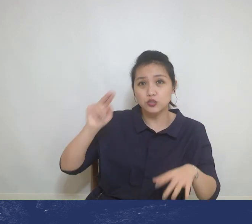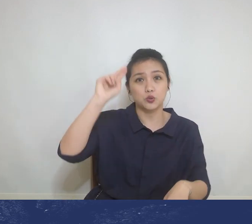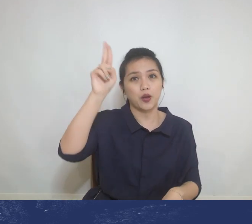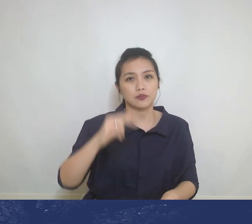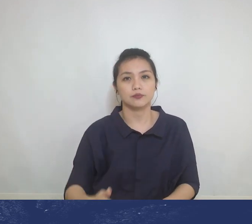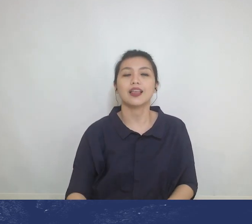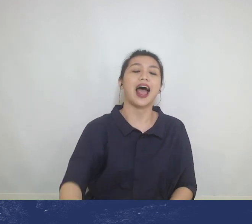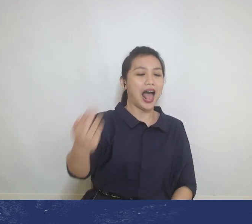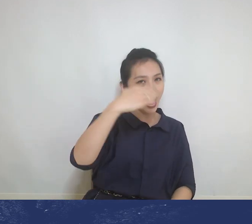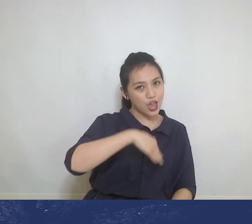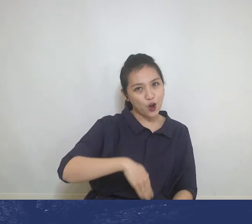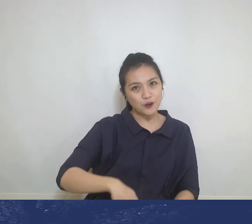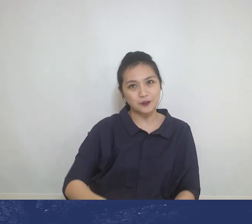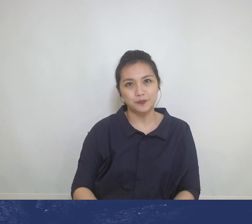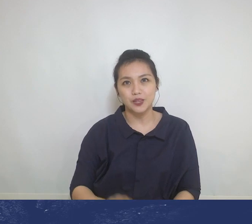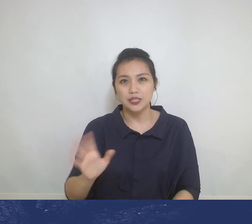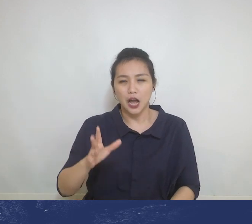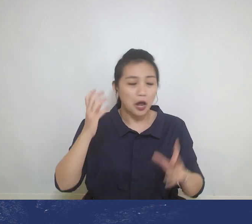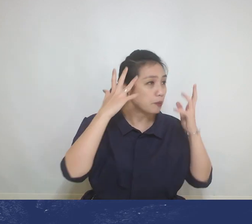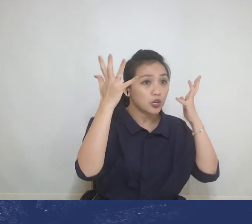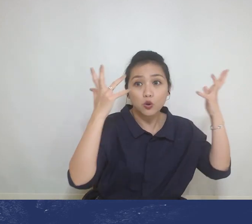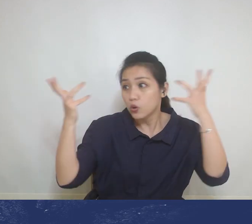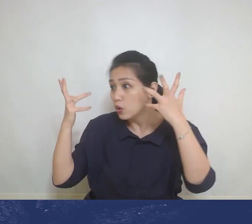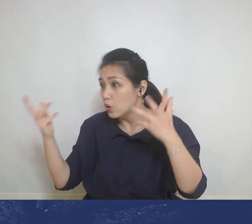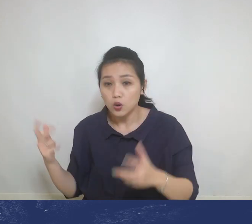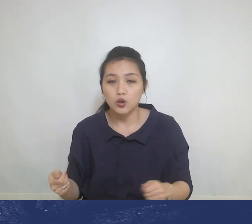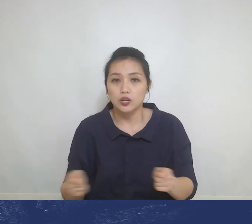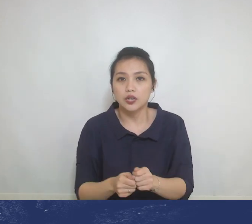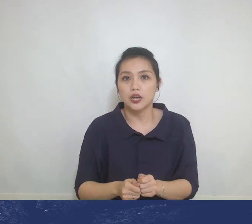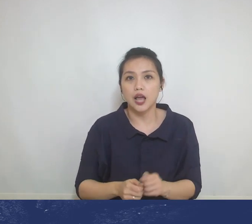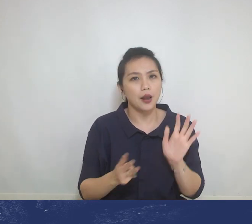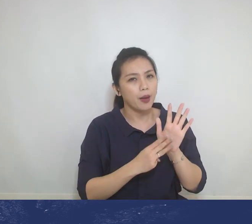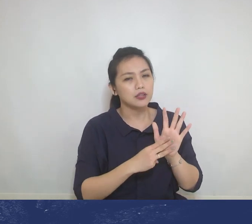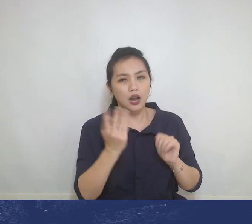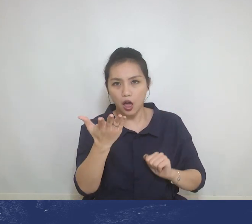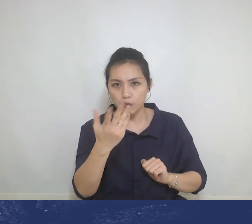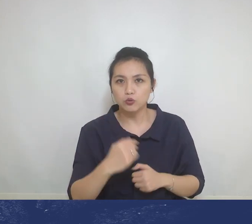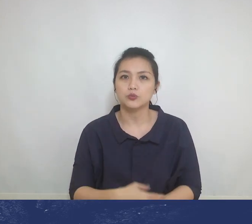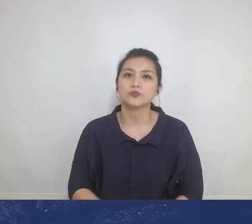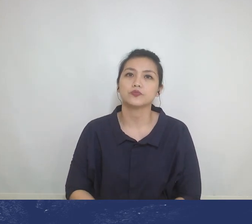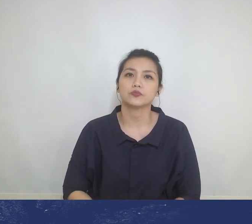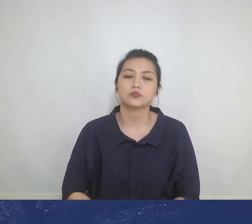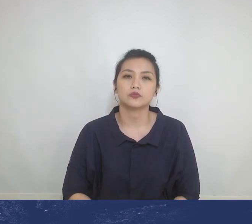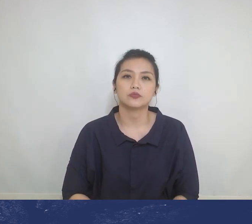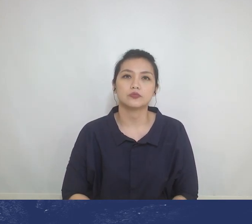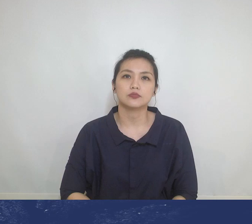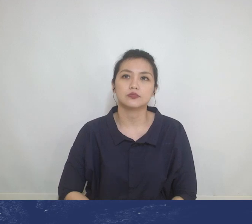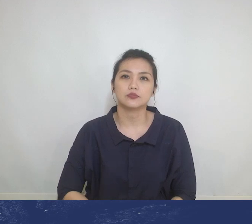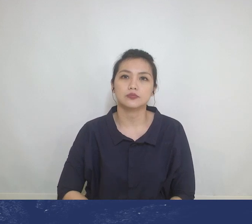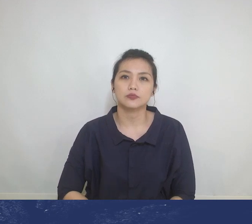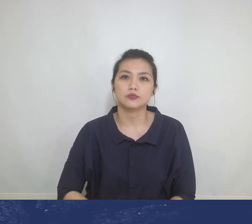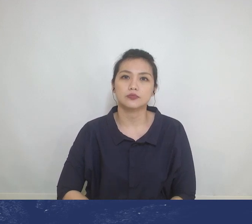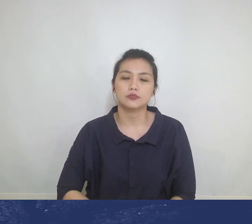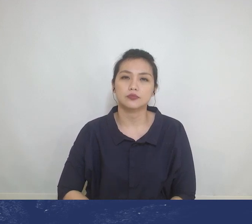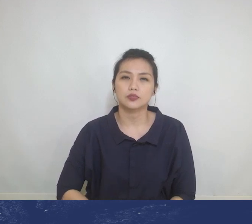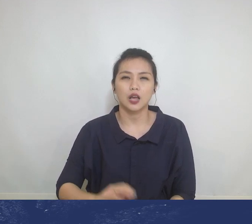Saya mengajak setiap dari kita, jangan bingung dengan apa yang terjadi di kehidupan kita. Jangan bingung